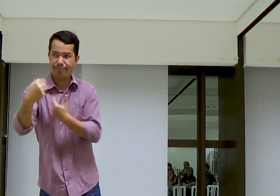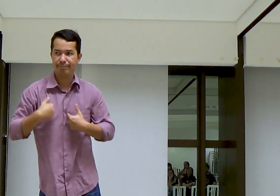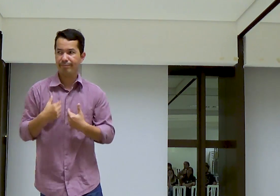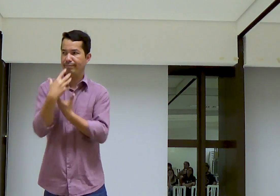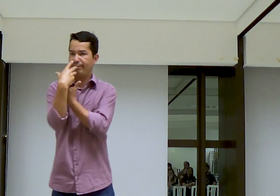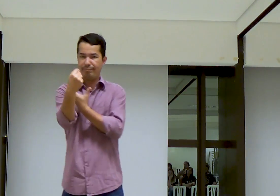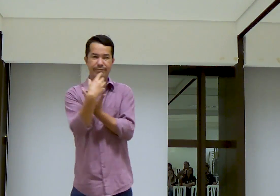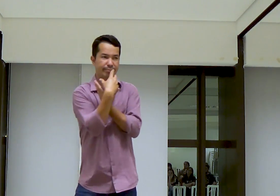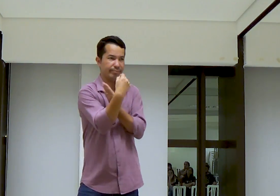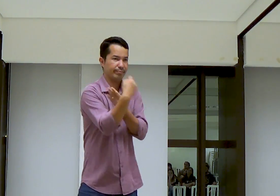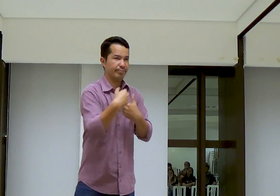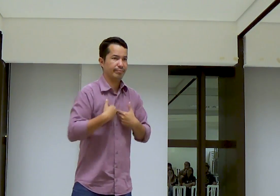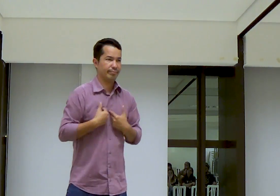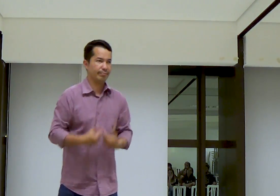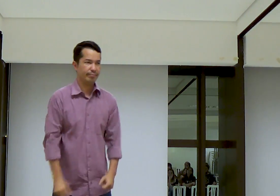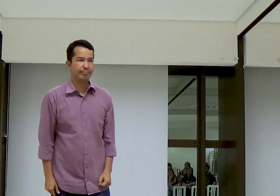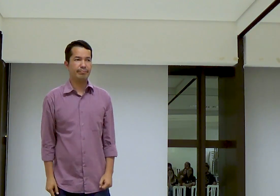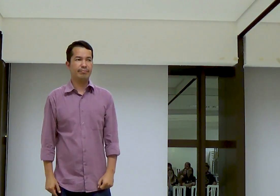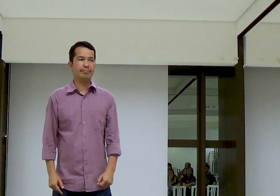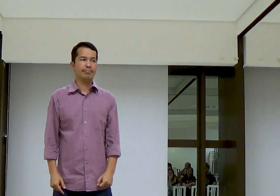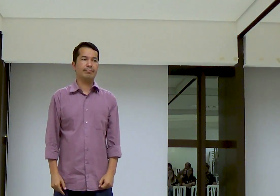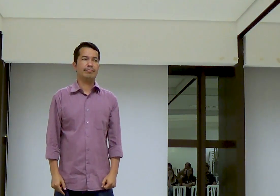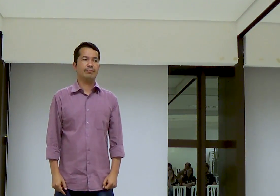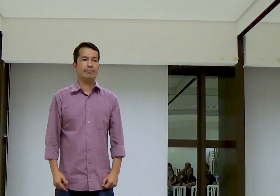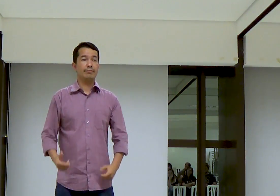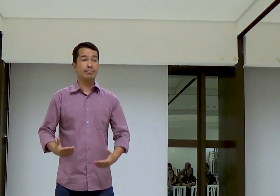responsável e obediente. Copie de mim isso agora, copie de mim.